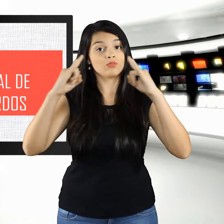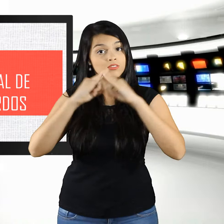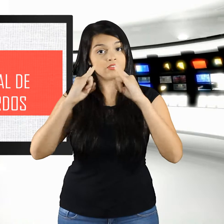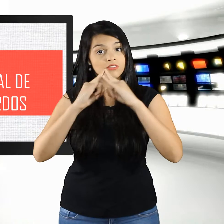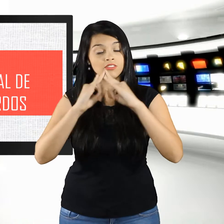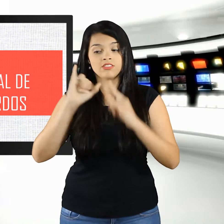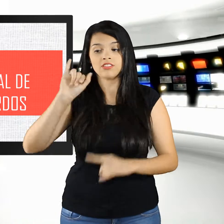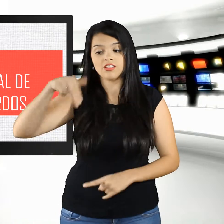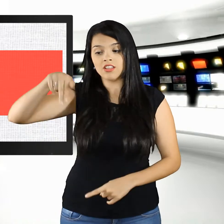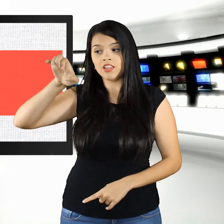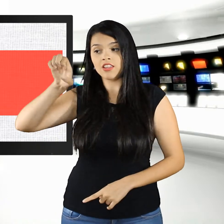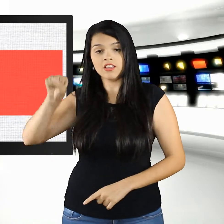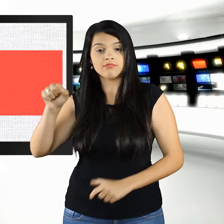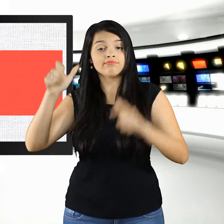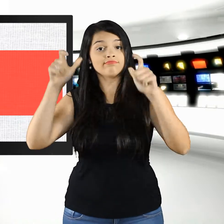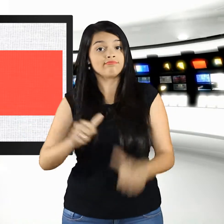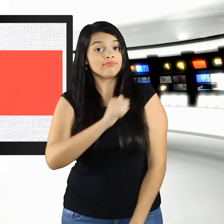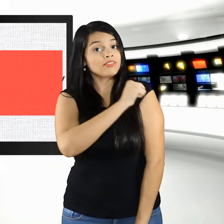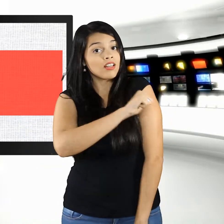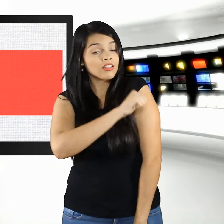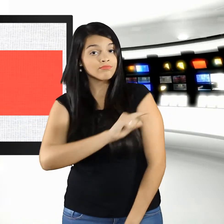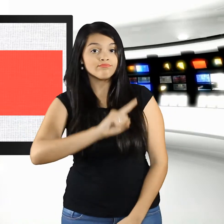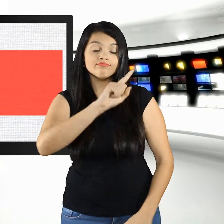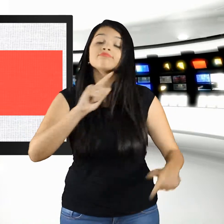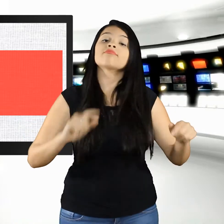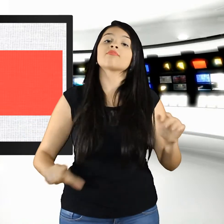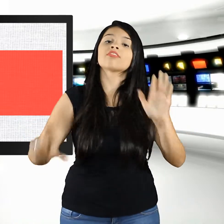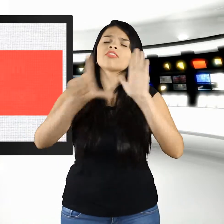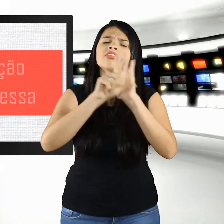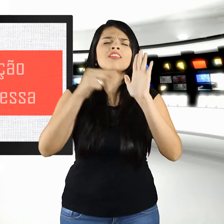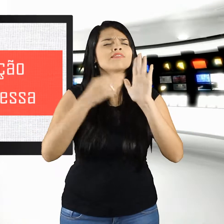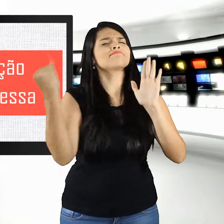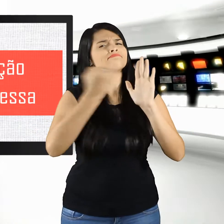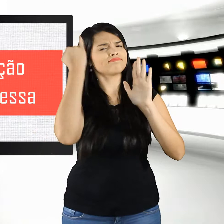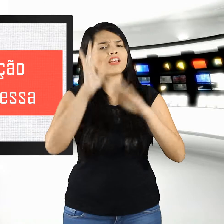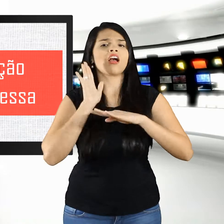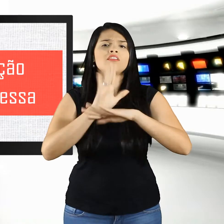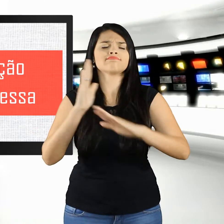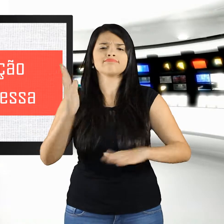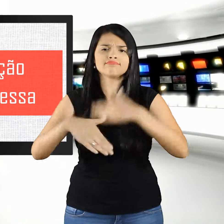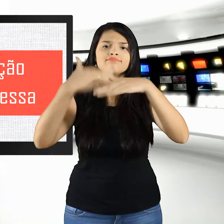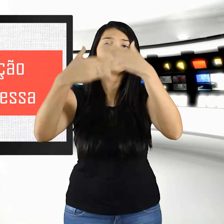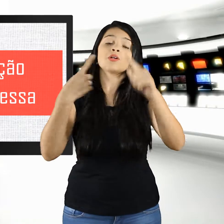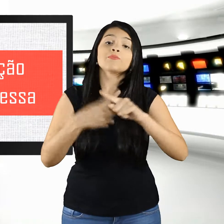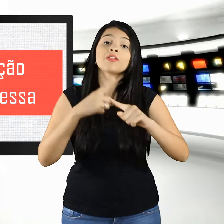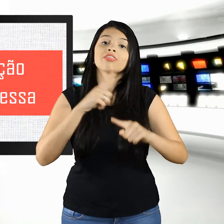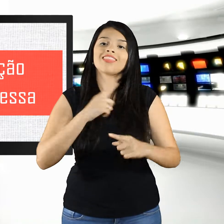INES, localizada no Rio de Janeiro, a lei é um grande avanço, pois traz consigo a vitória da comunidade